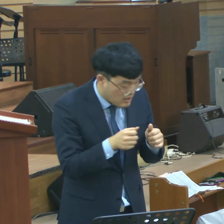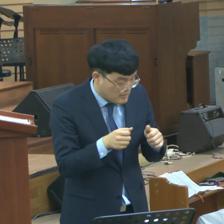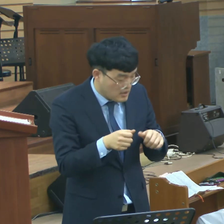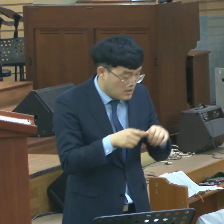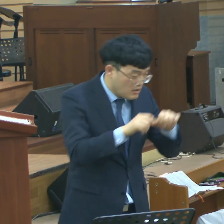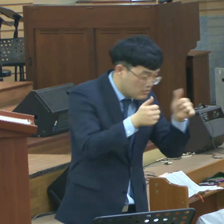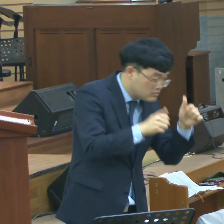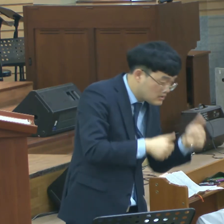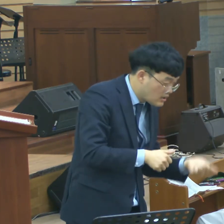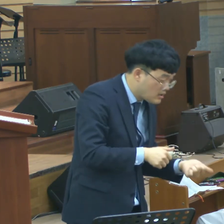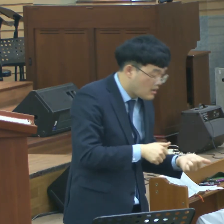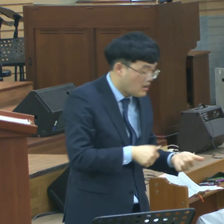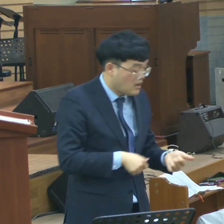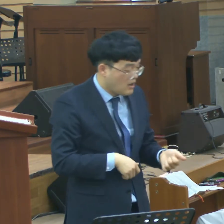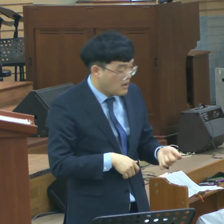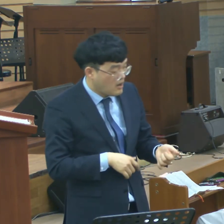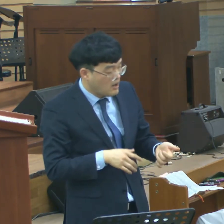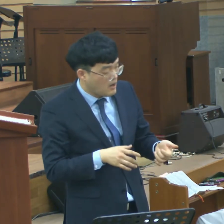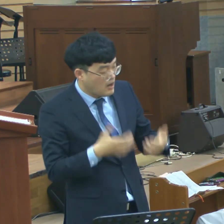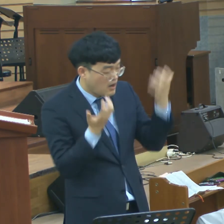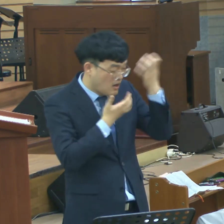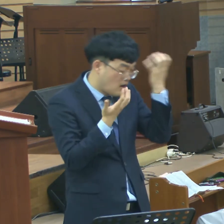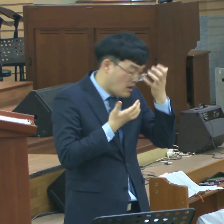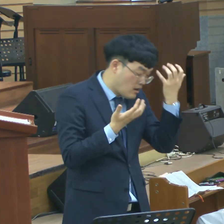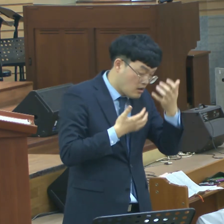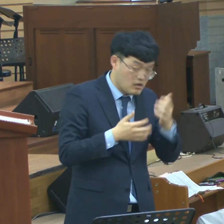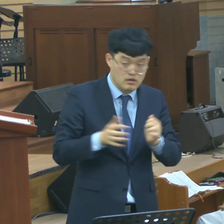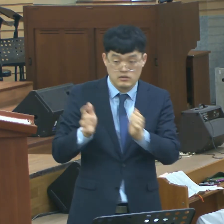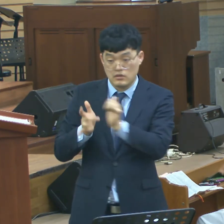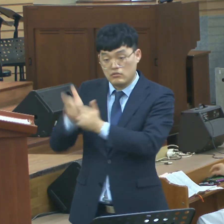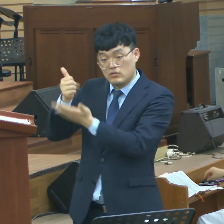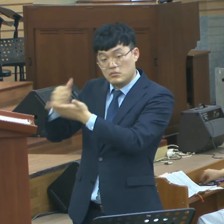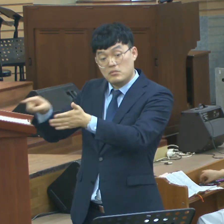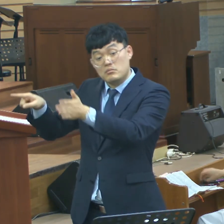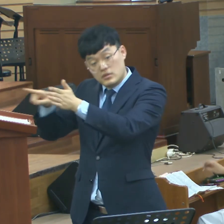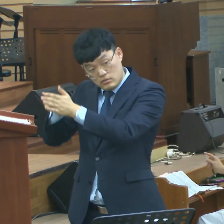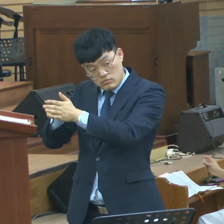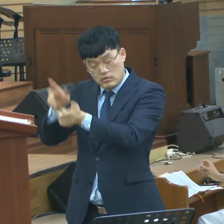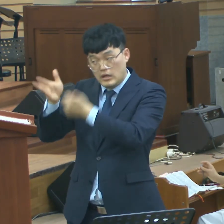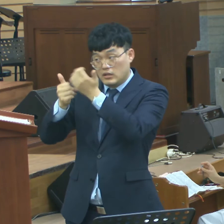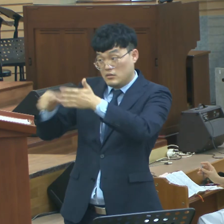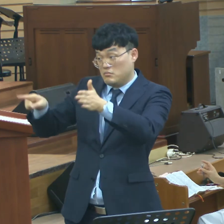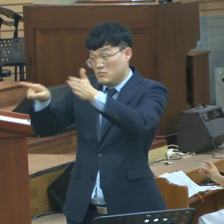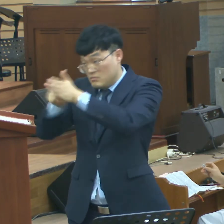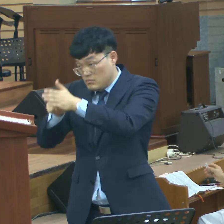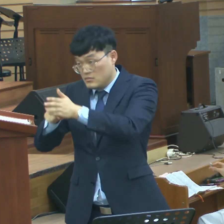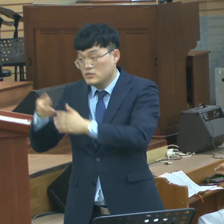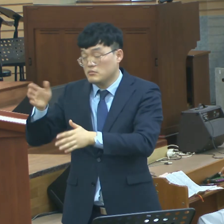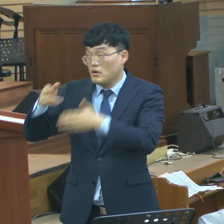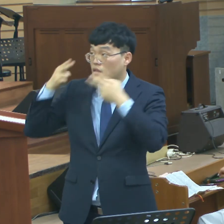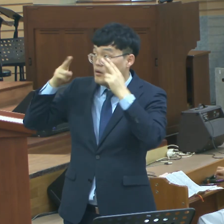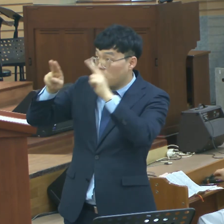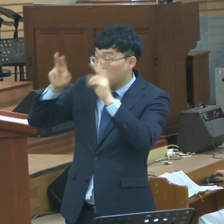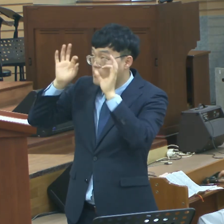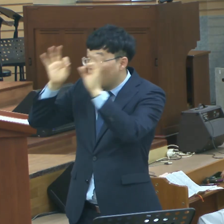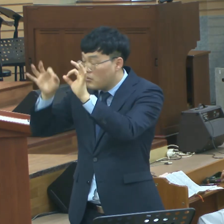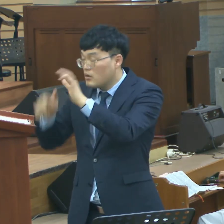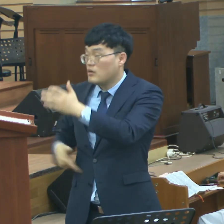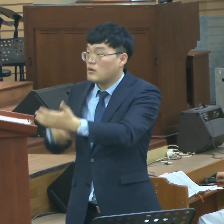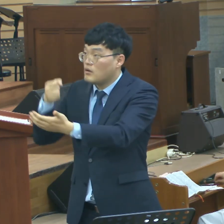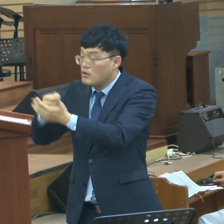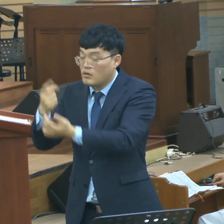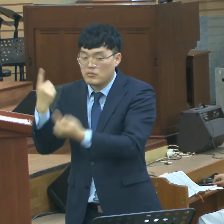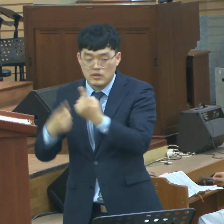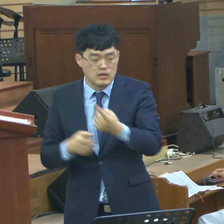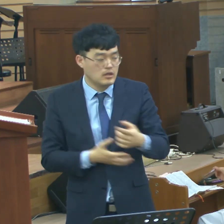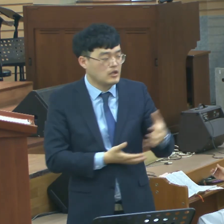형상을 만들진 않았지만 예수를 믿으면서도 부활하신 하나님을 보고 담대하기보다는 우리가 돈이 나를